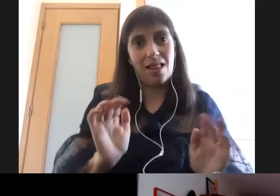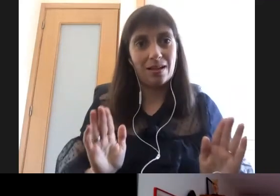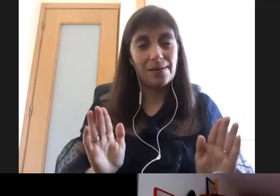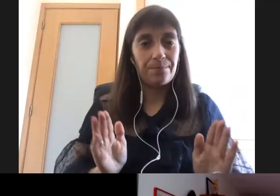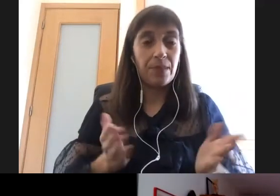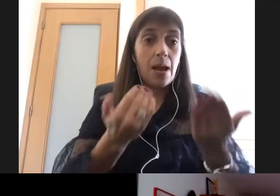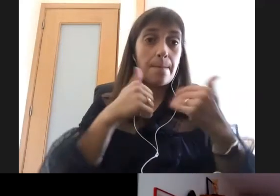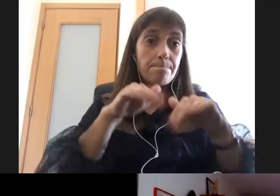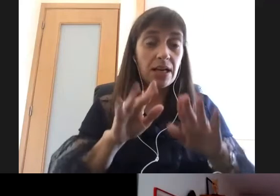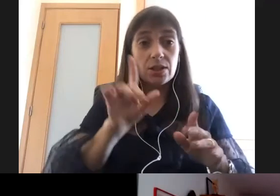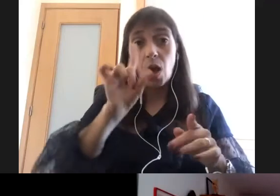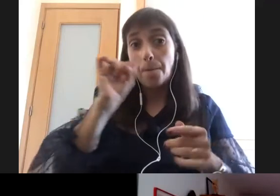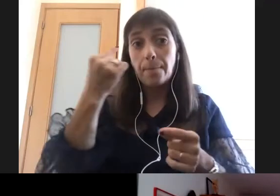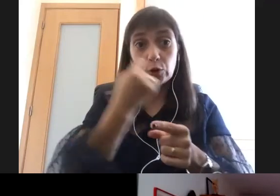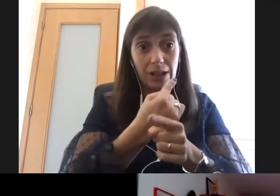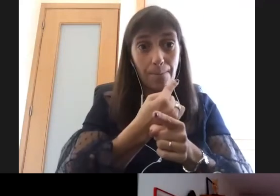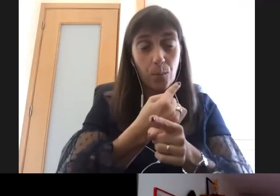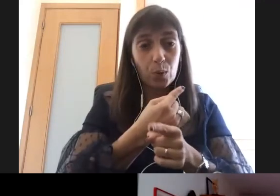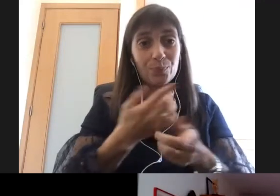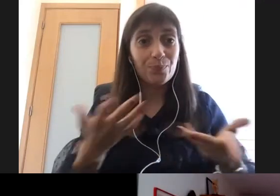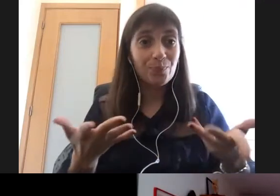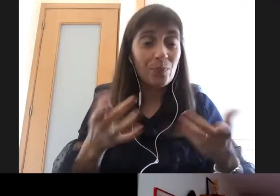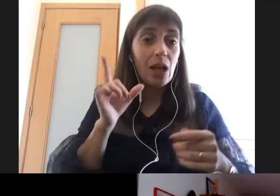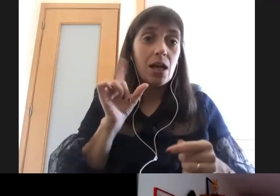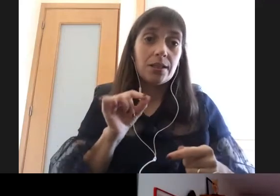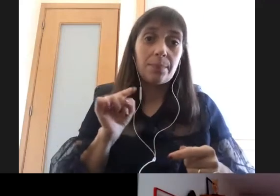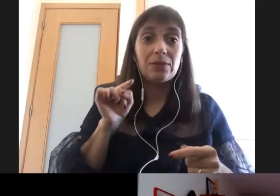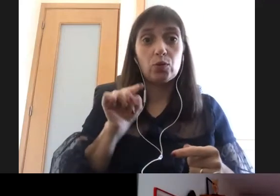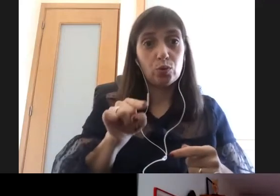Mas, ao mesmo tempo, você não